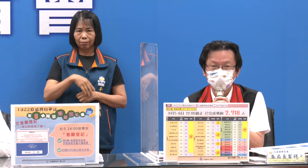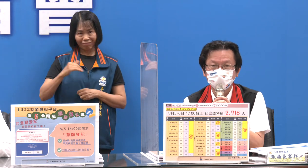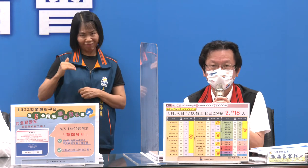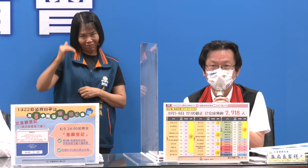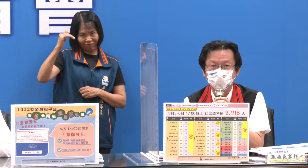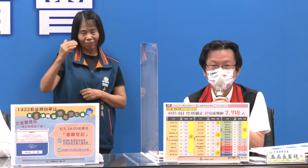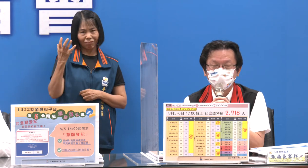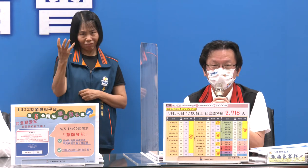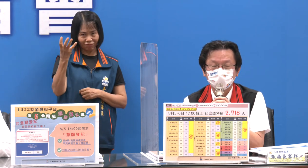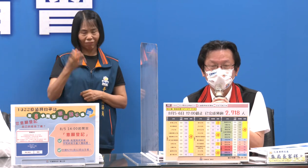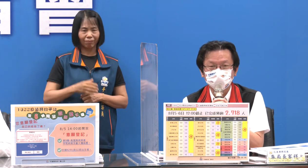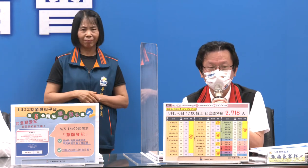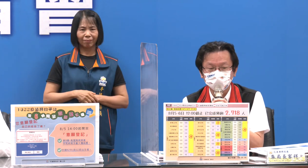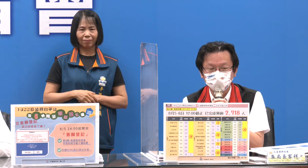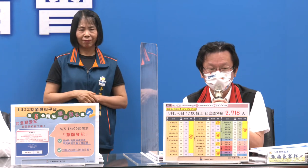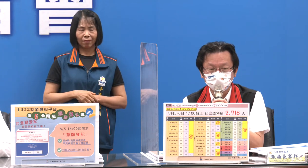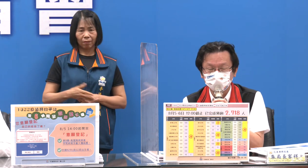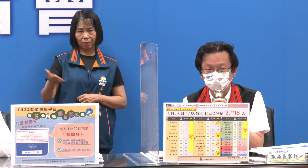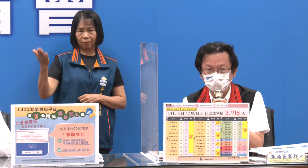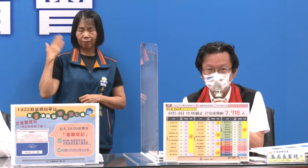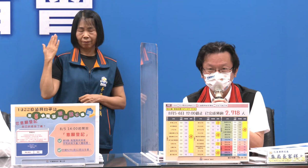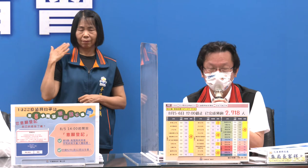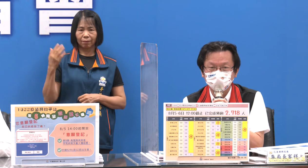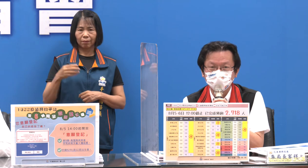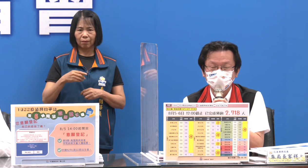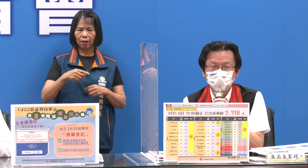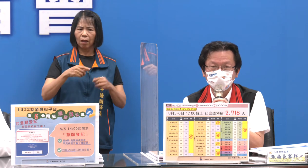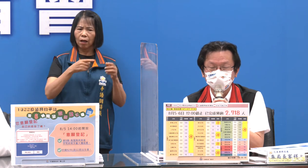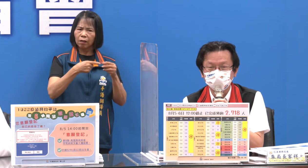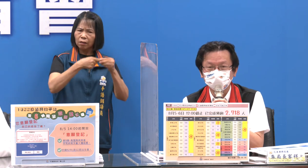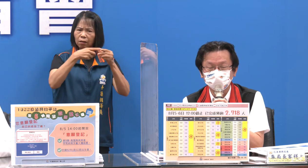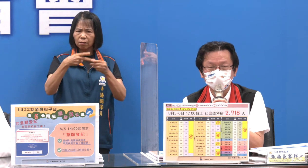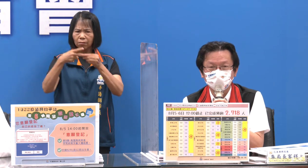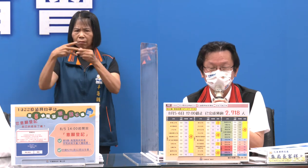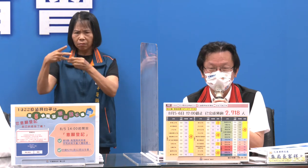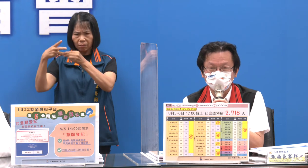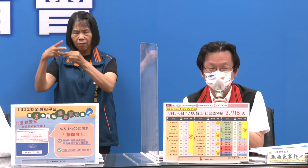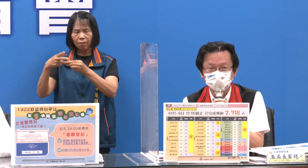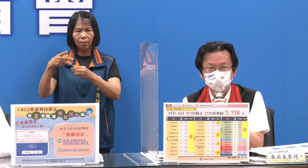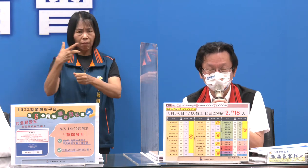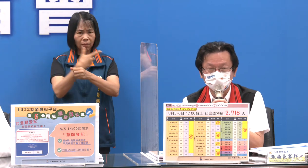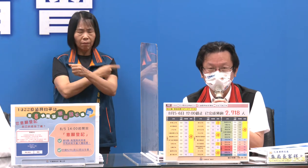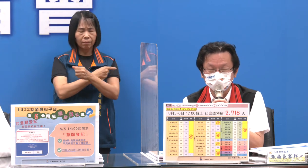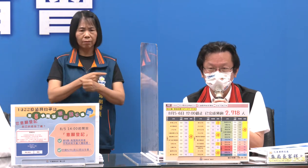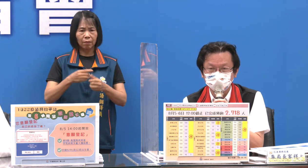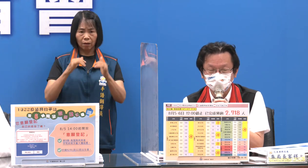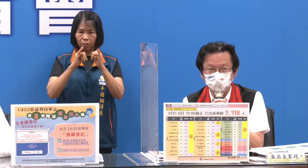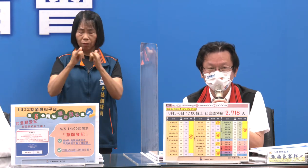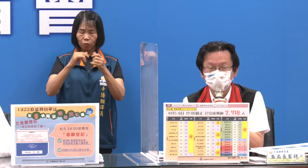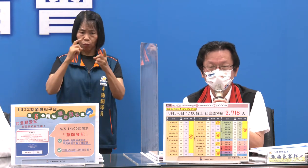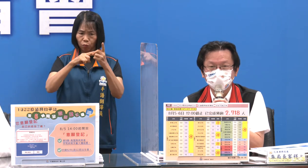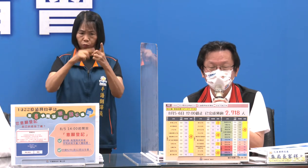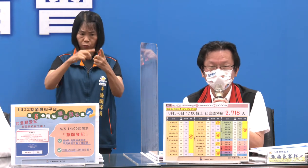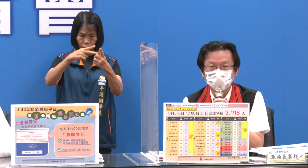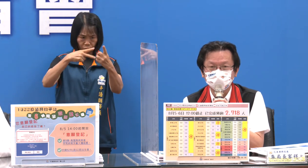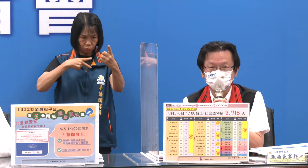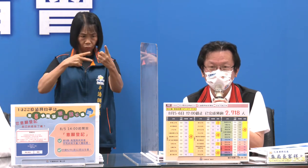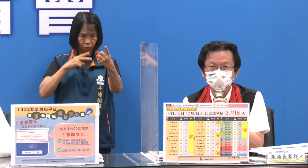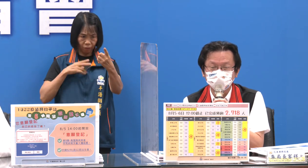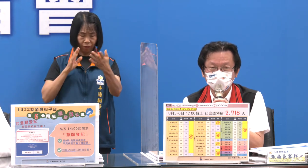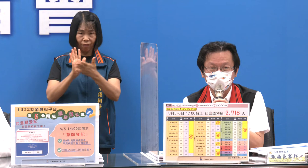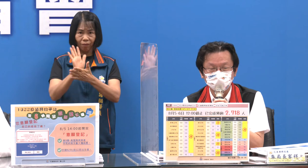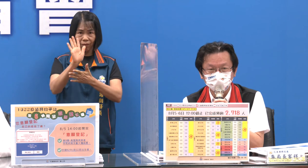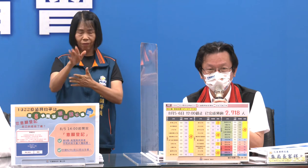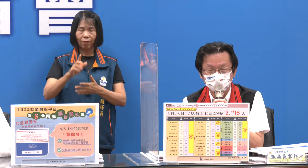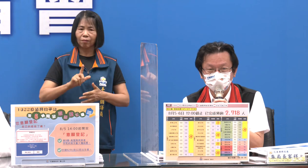高的那过去这几轮来讲都是我们的乡亲收到简讯之后，然后就可以直